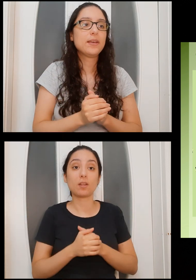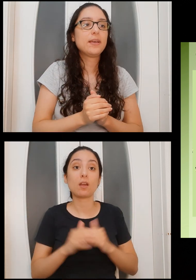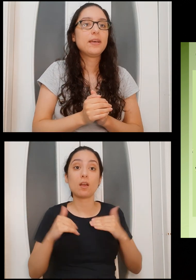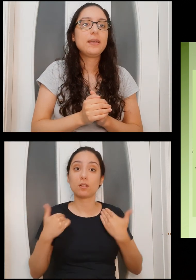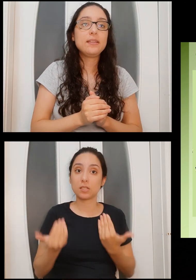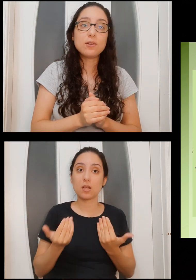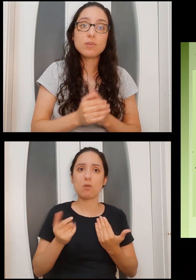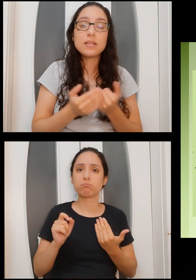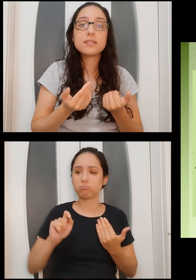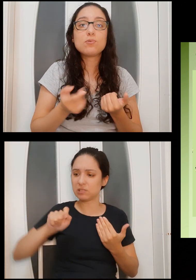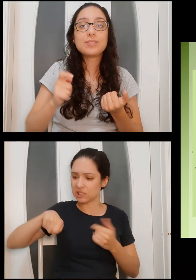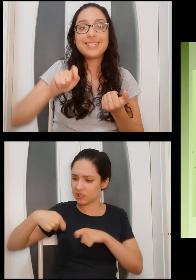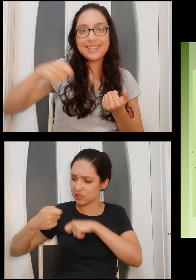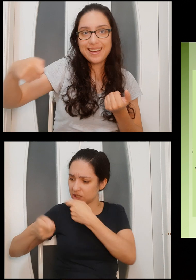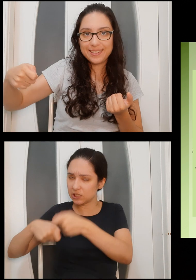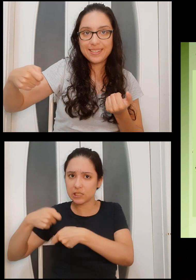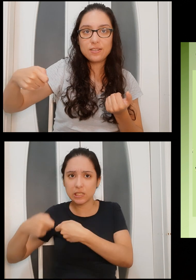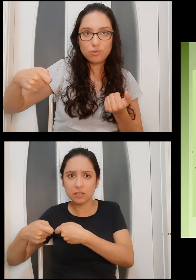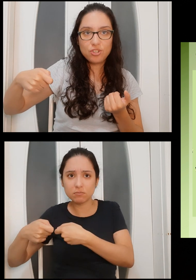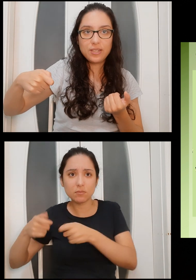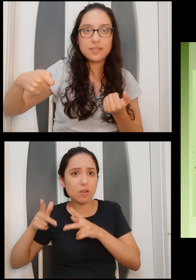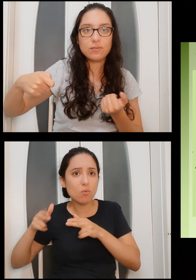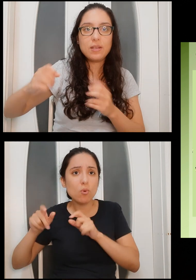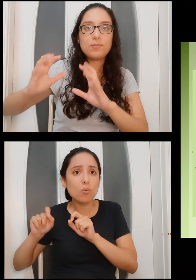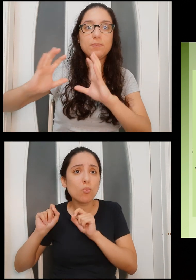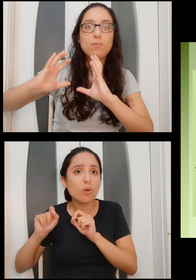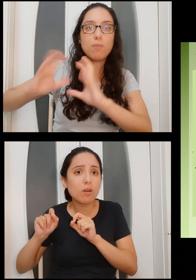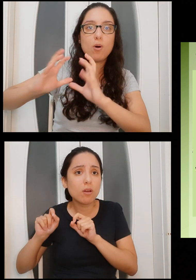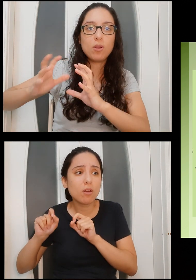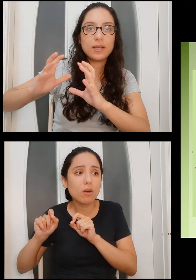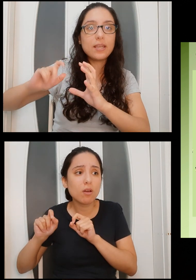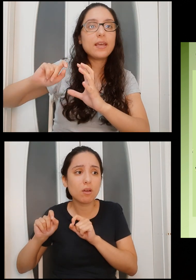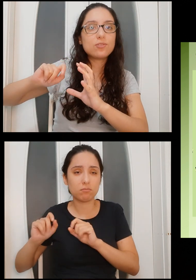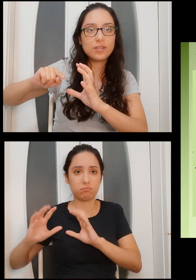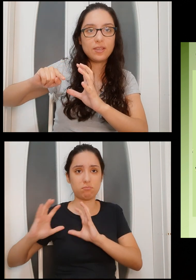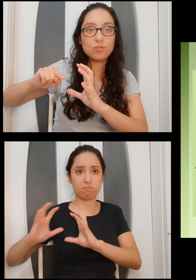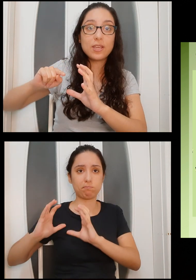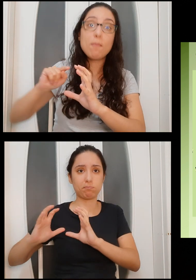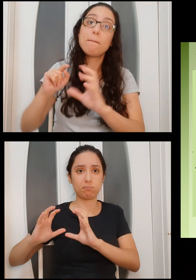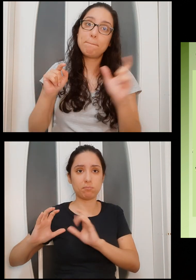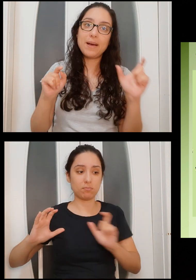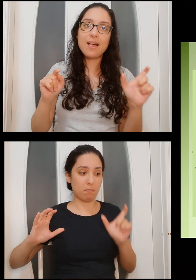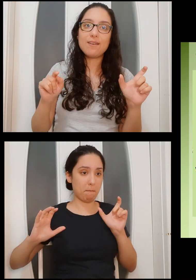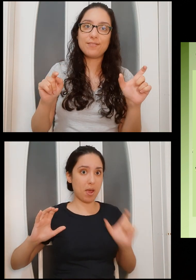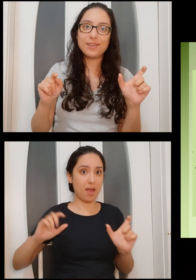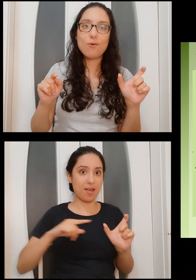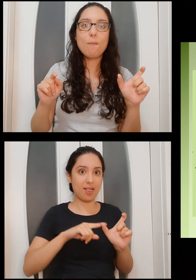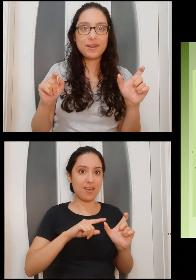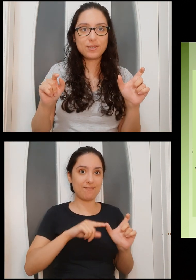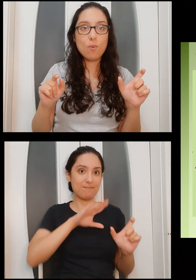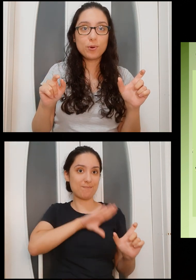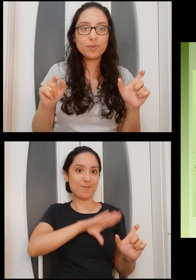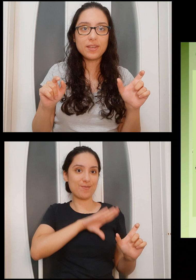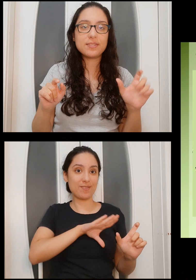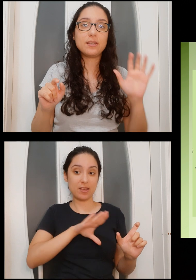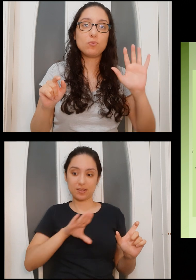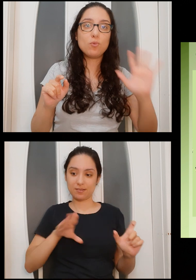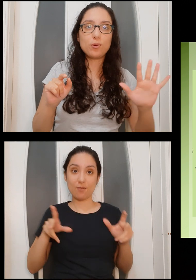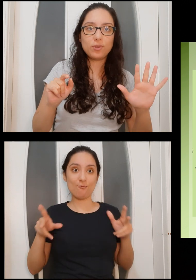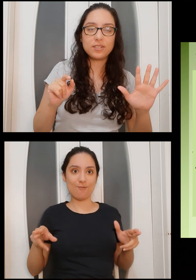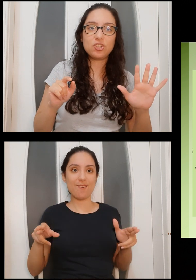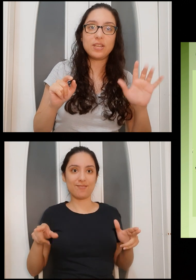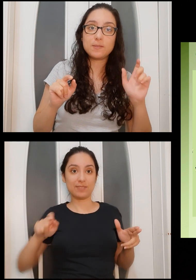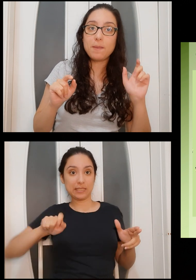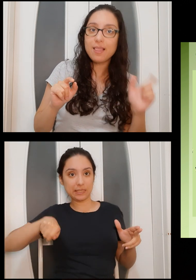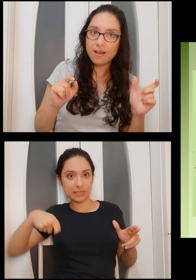bom? Então, o que são os sinais que eles utilizam, né? Por exemplo, bola, o que é isso daqui? Isso aqui é uma palavra em comparação ao português. Então,